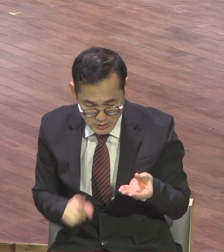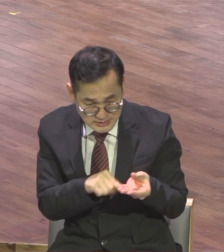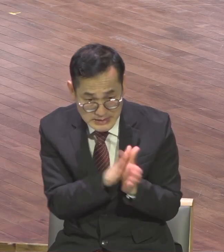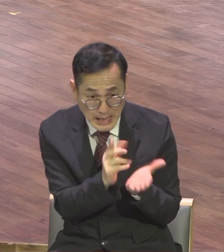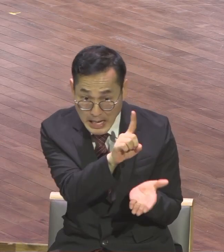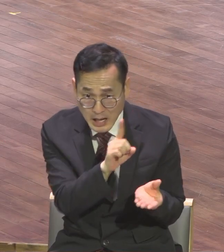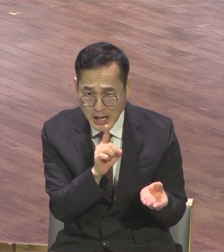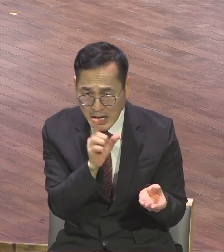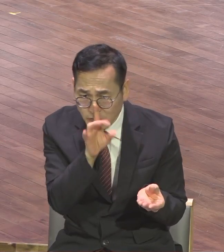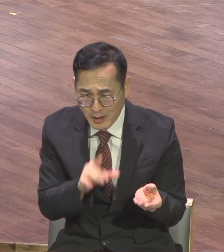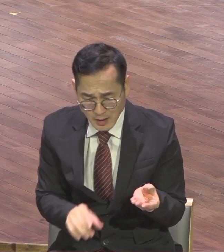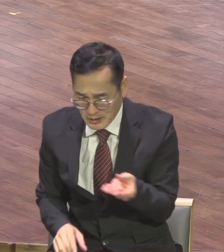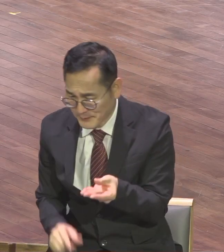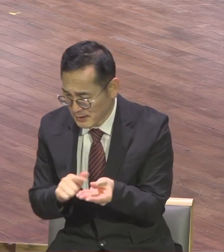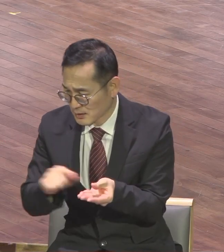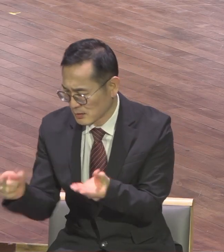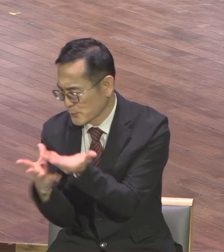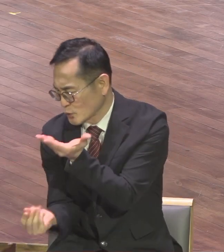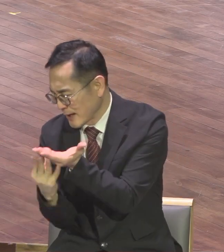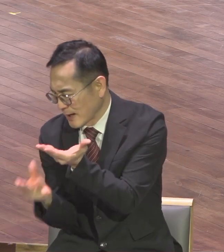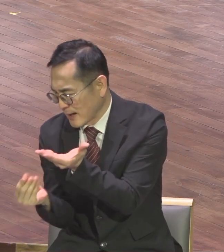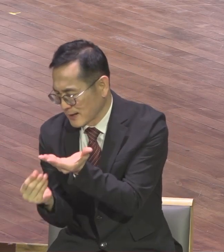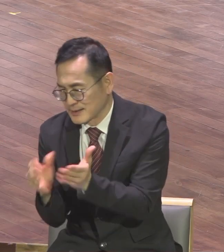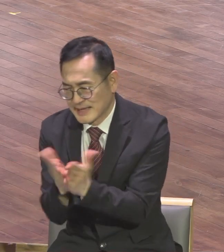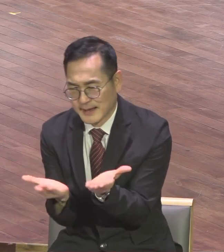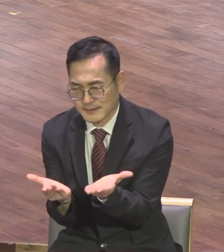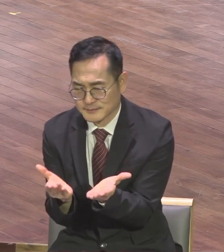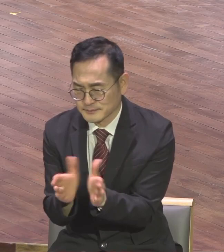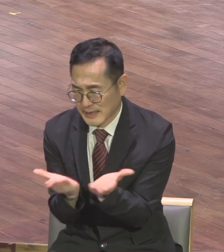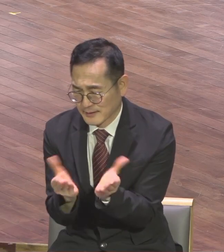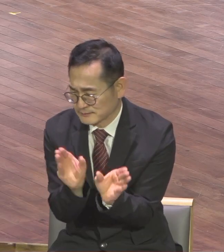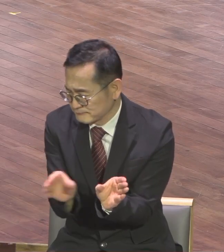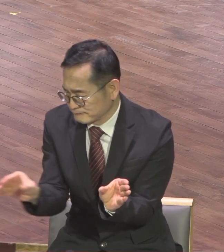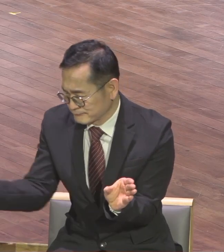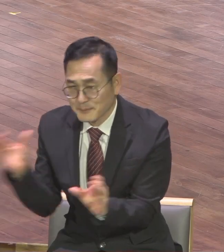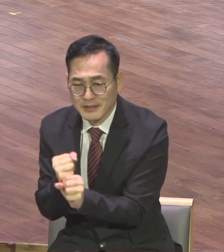말이 무슨 말입니까? 제가 이 말씀드린 이유는요